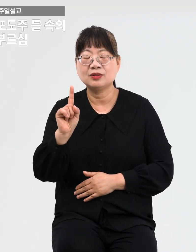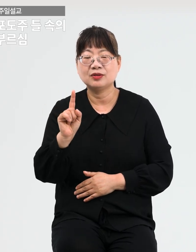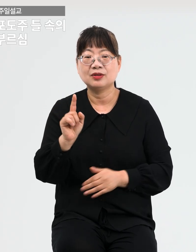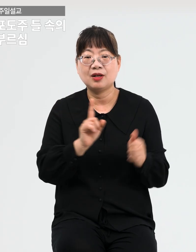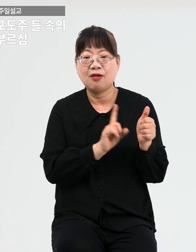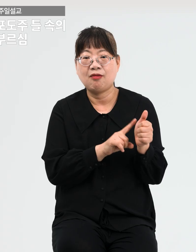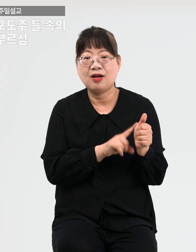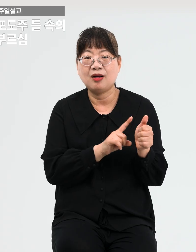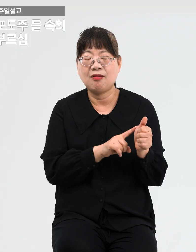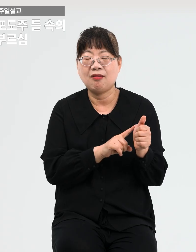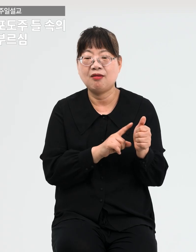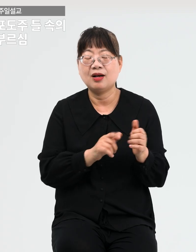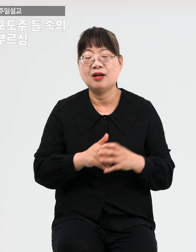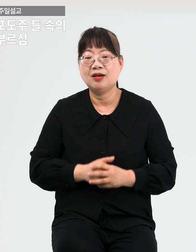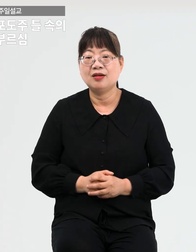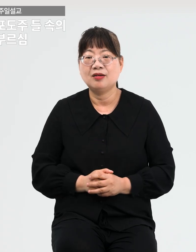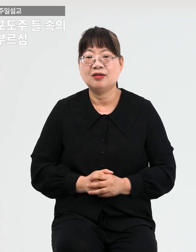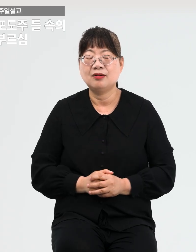형제가 한참